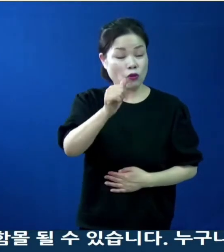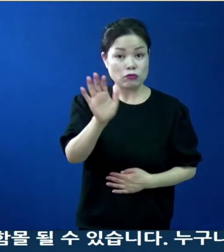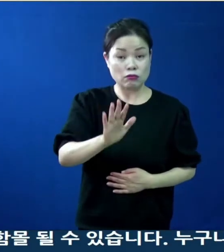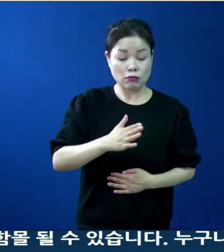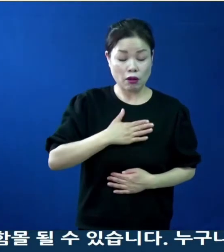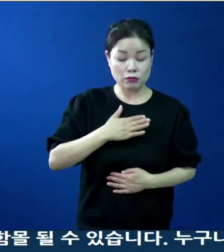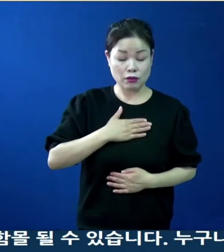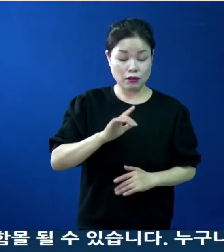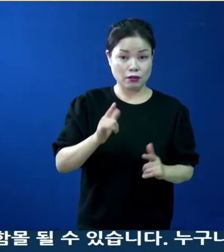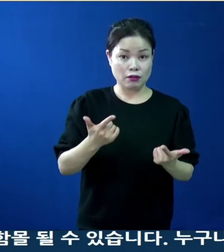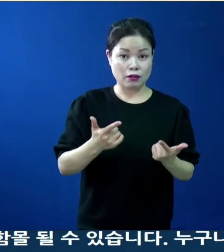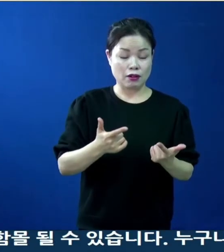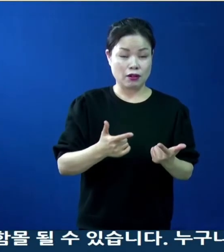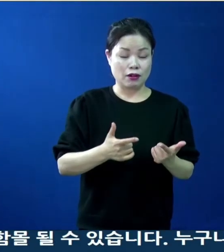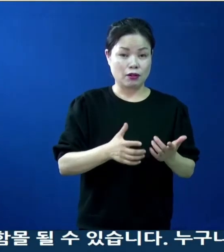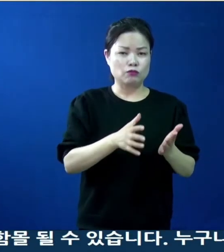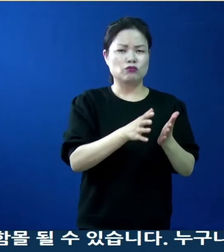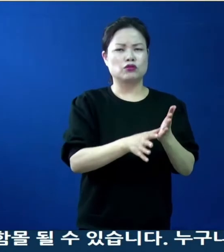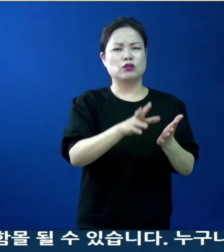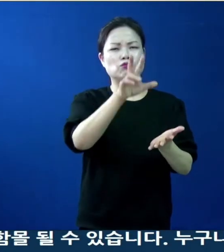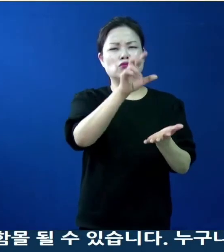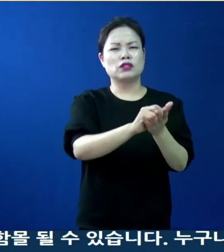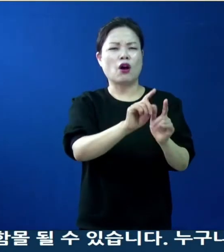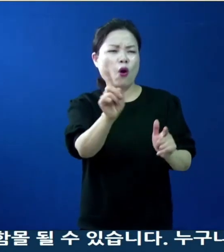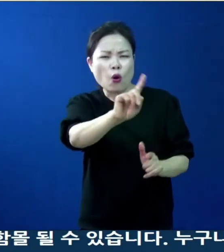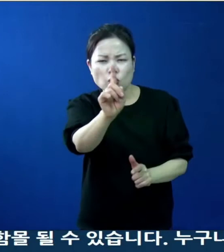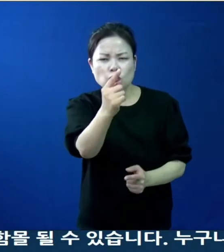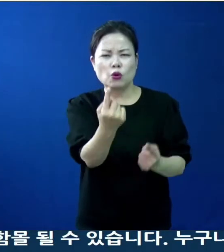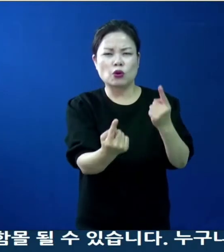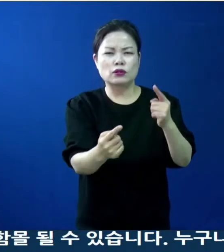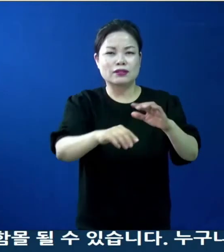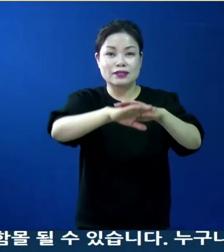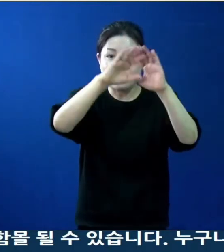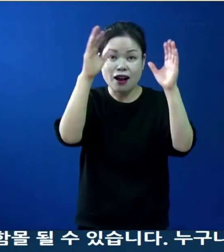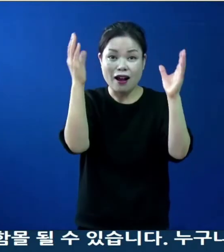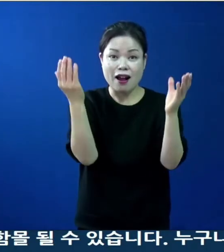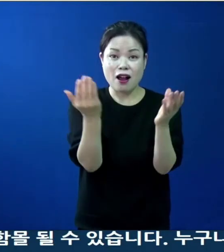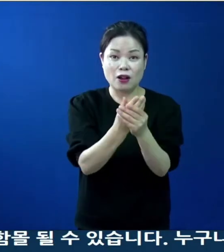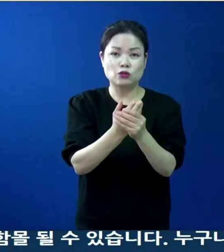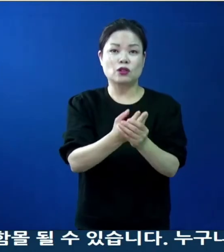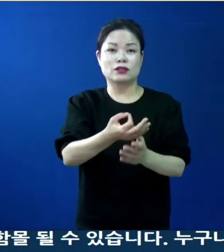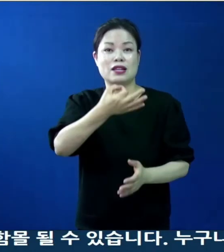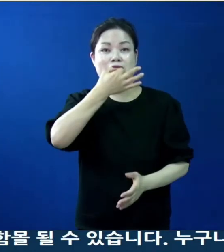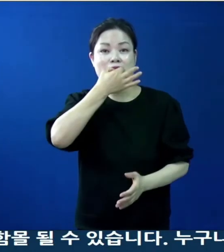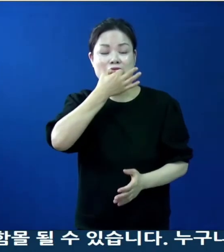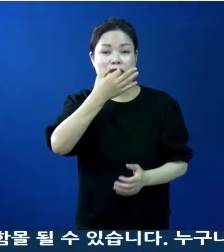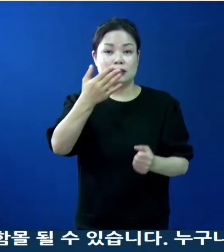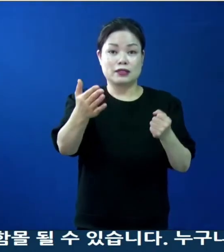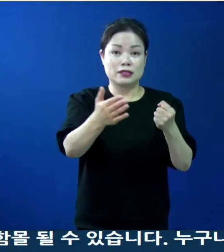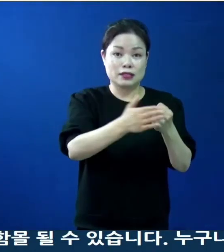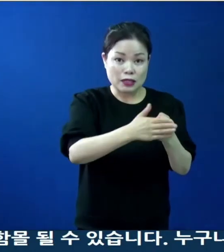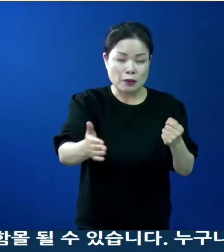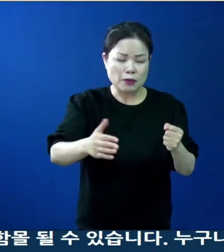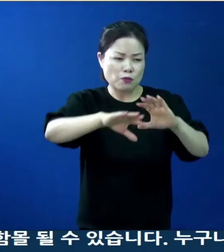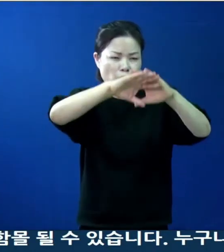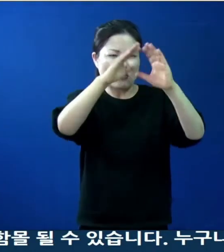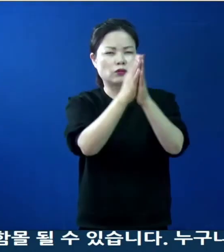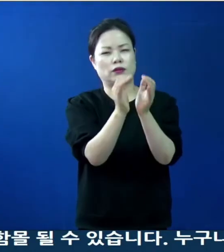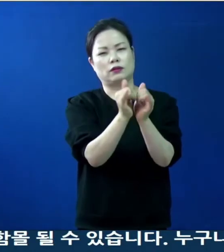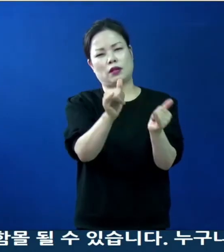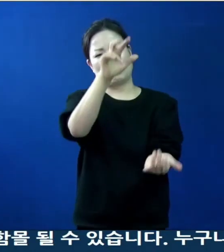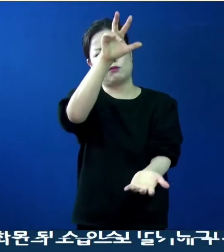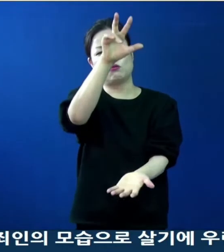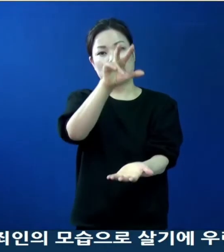아닙니다. 물질만의 문제가 아니라 그 어떤 것도 다 탐욕의 대상이 될 수 있기 때문에 모든 사람의 문제라는